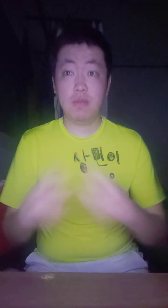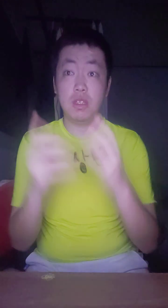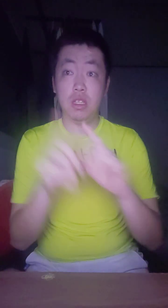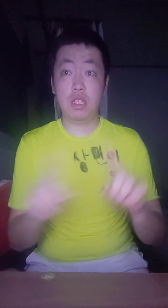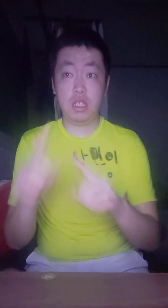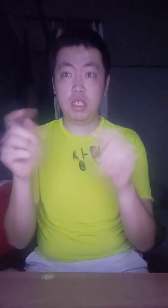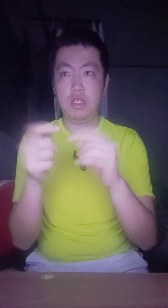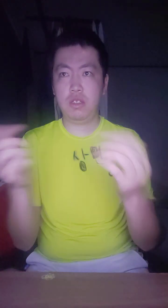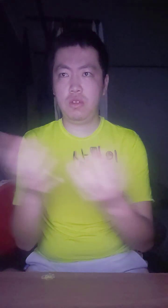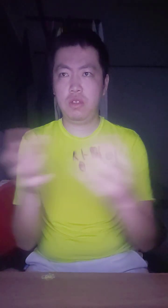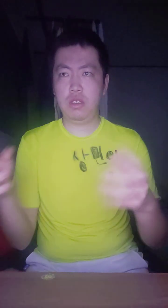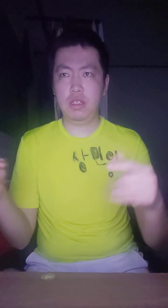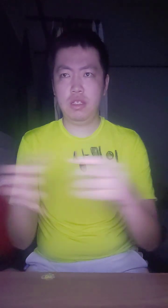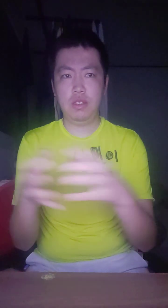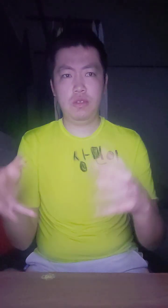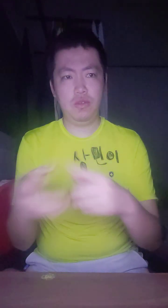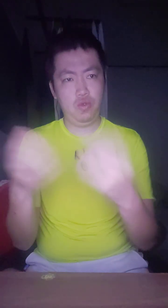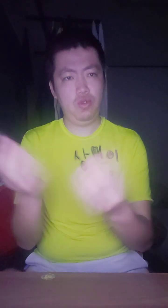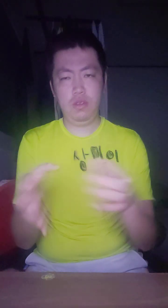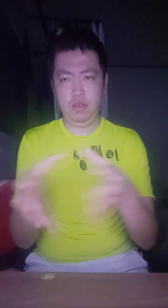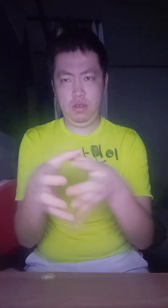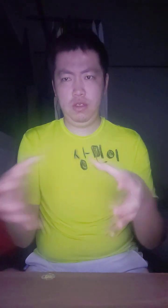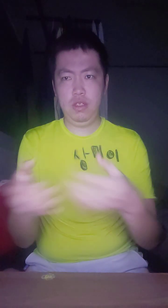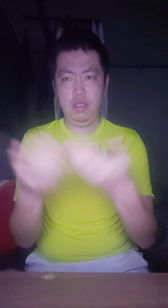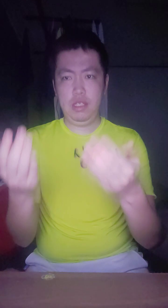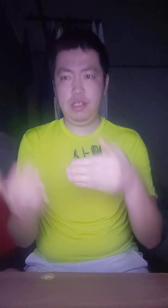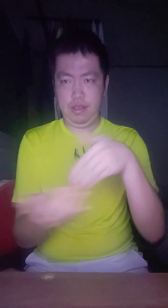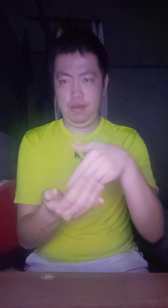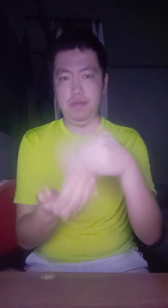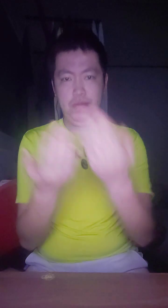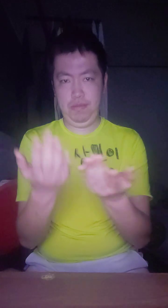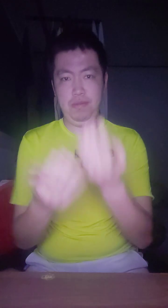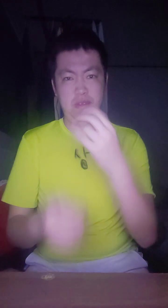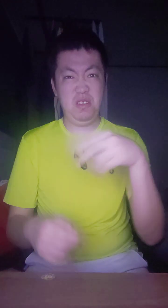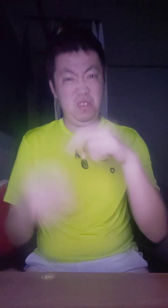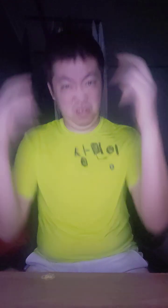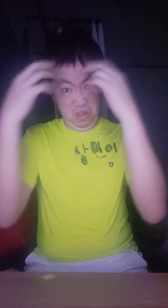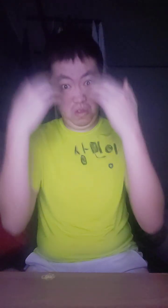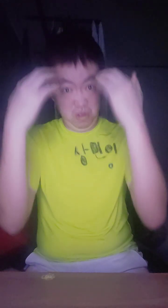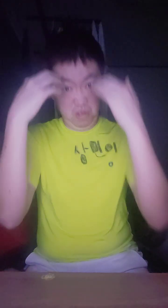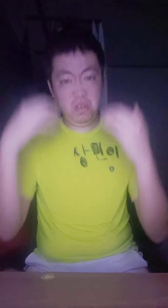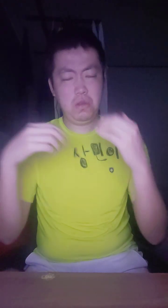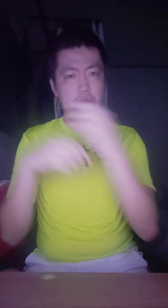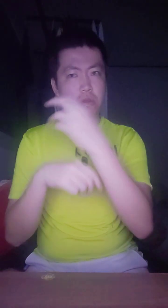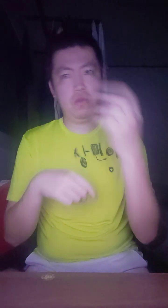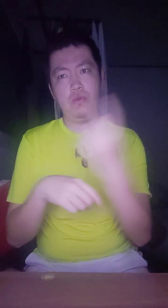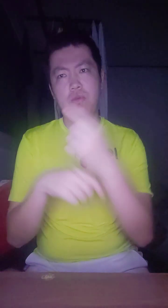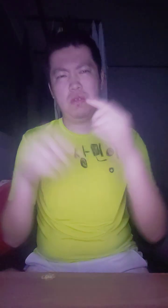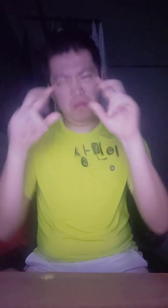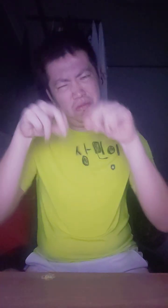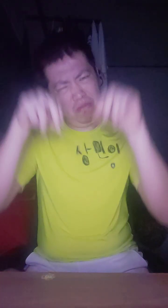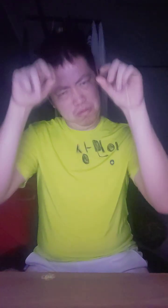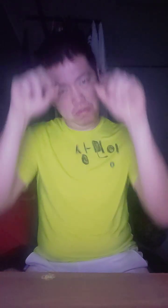3,000세대가 사는 경기도 성남시 분당 아파트 단지입니다. 폭염특보가 이어지는 가운데 대규모 정전이